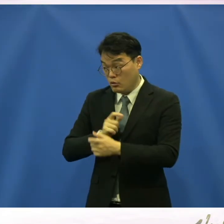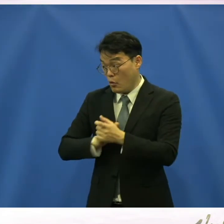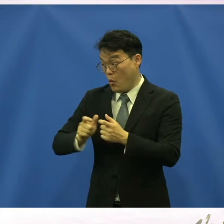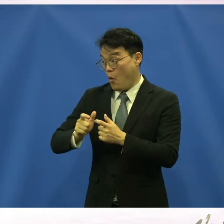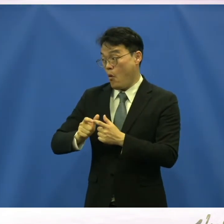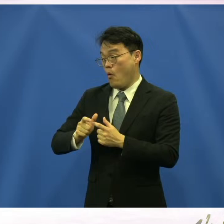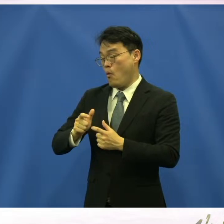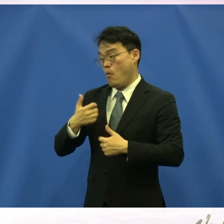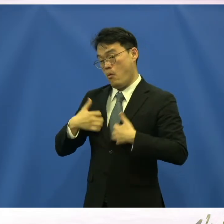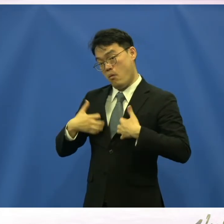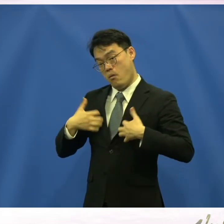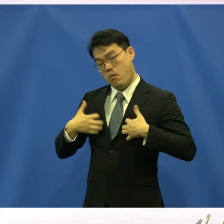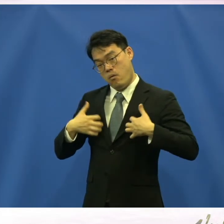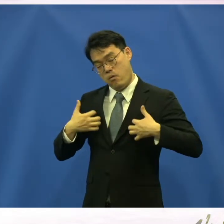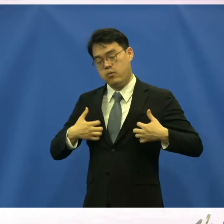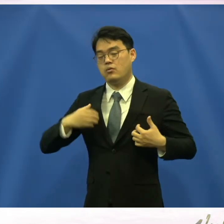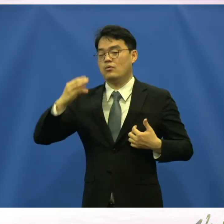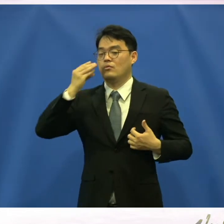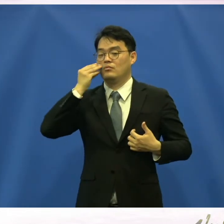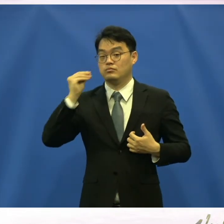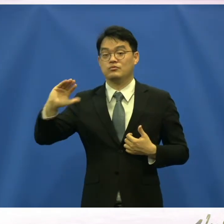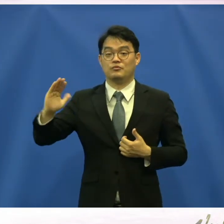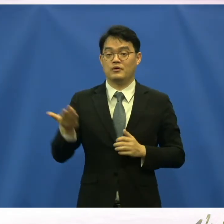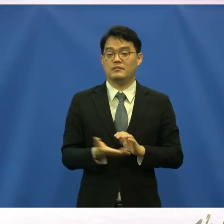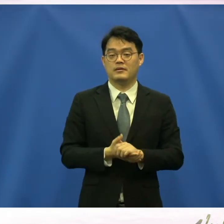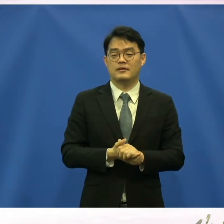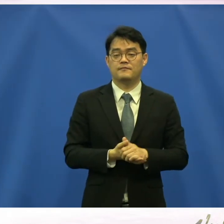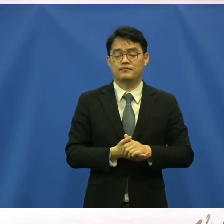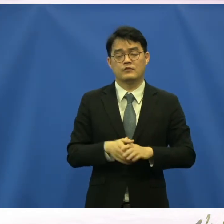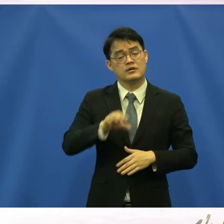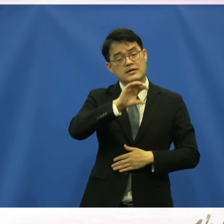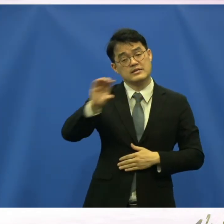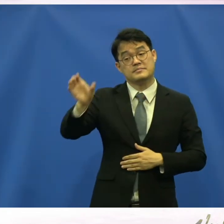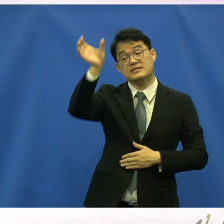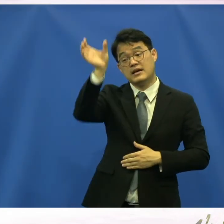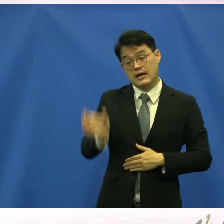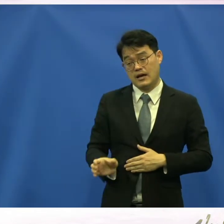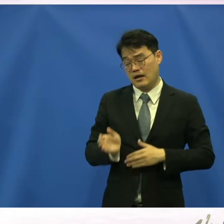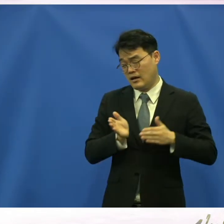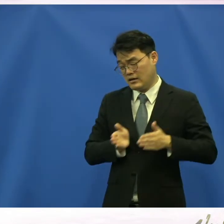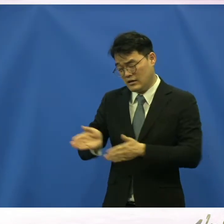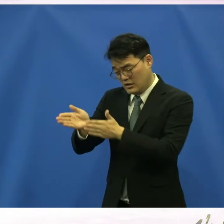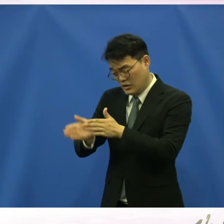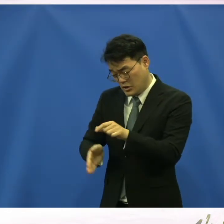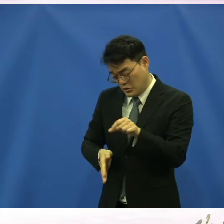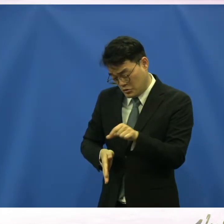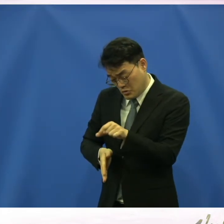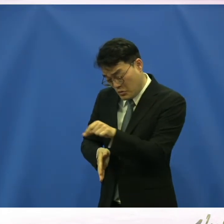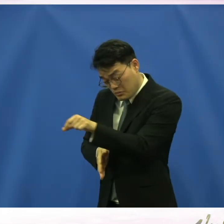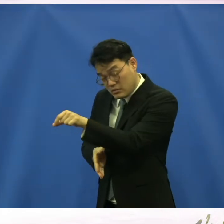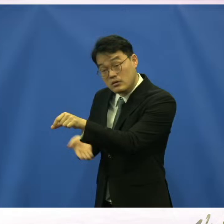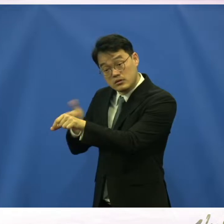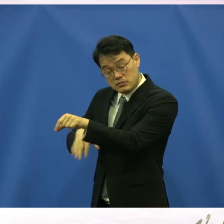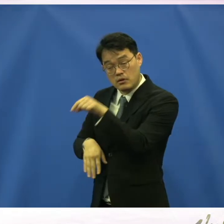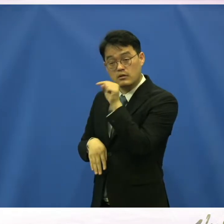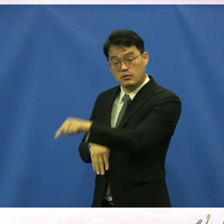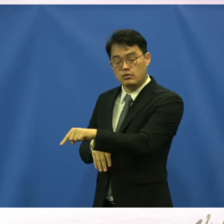무겁게 여길지 모르지만 그 십자가의 길이야말로 가장 행복한 길이요, 가장 기쁜 길이 될 수